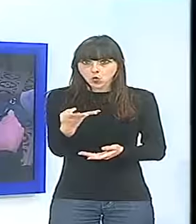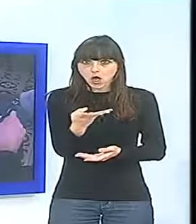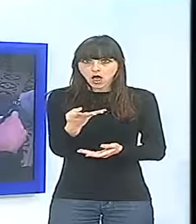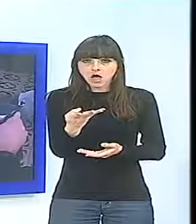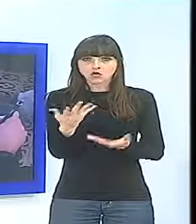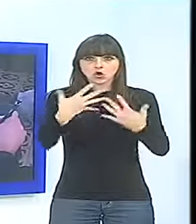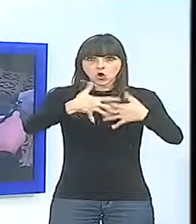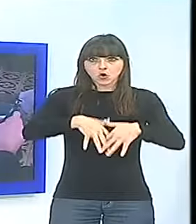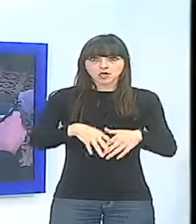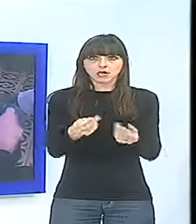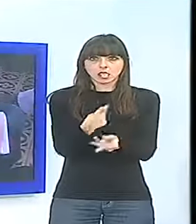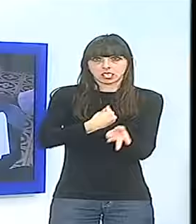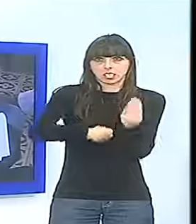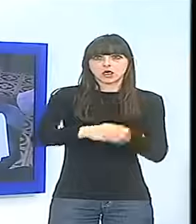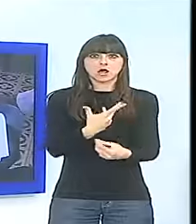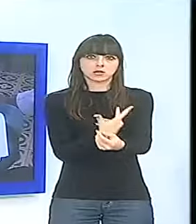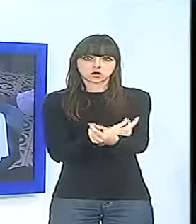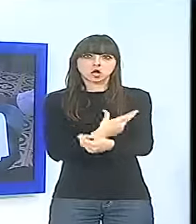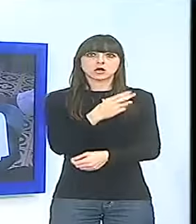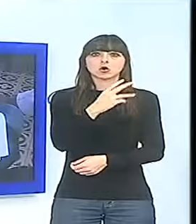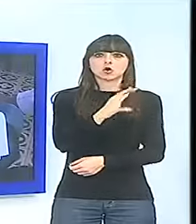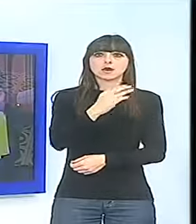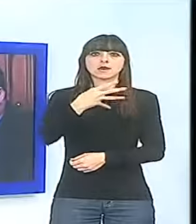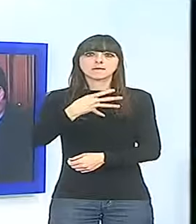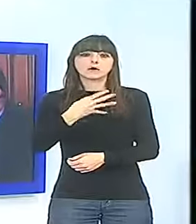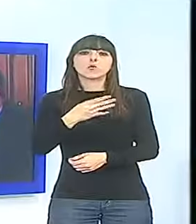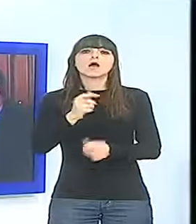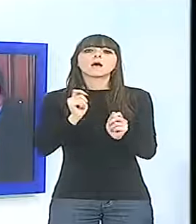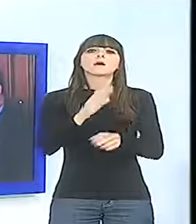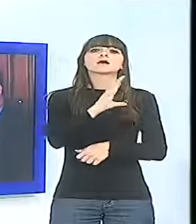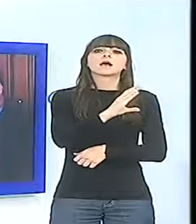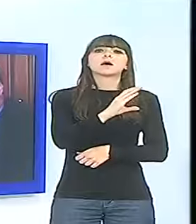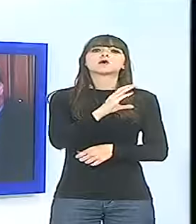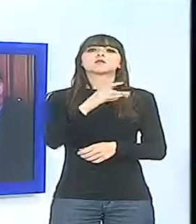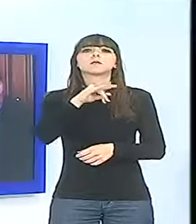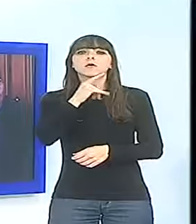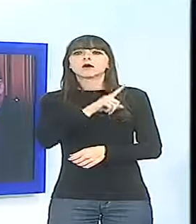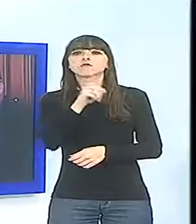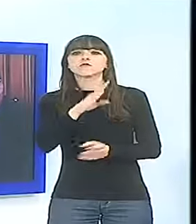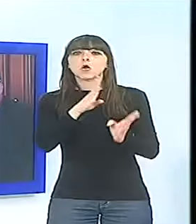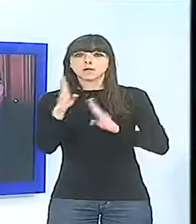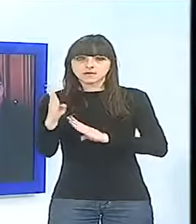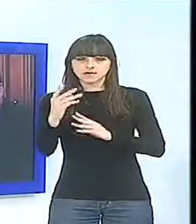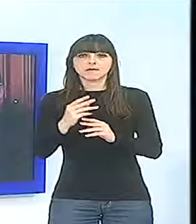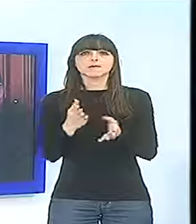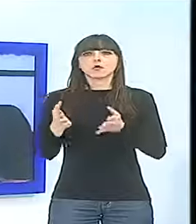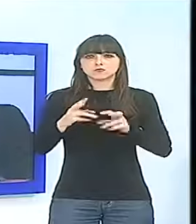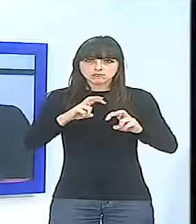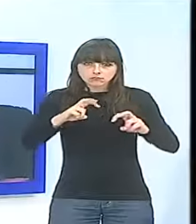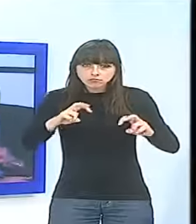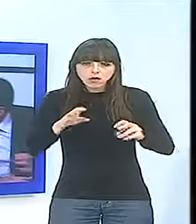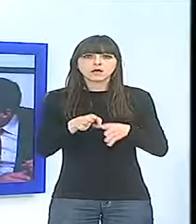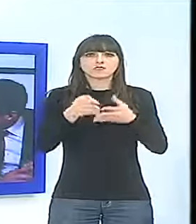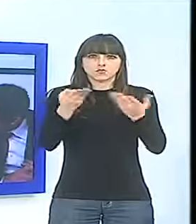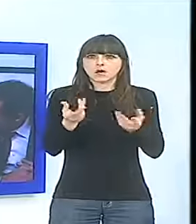dedita allo spaccio di cocaina e marijuana tra Capannori, Porcari e Pisa. Nel corso delle perquisizioni, oltre al